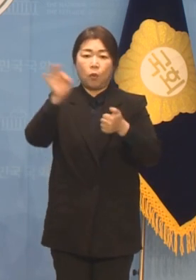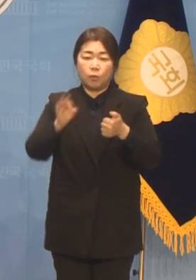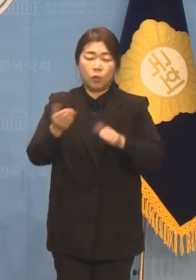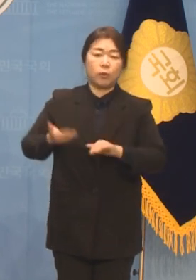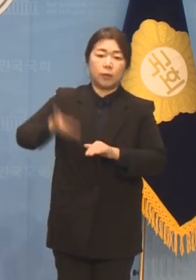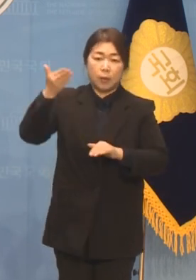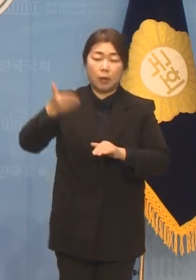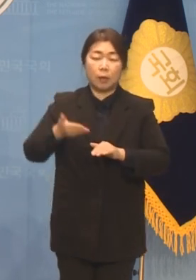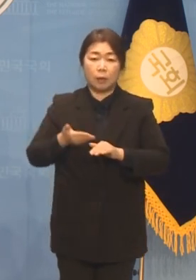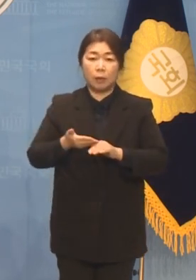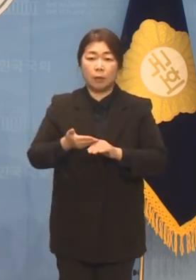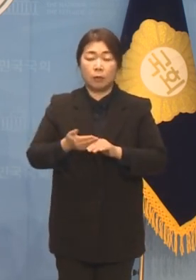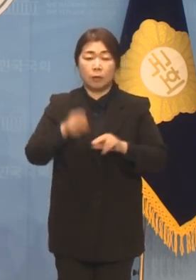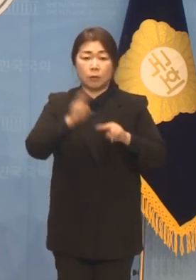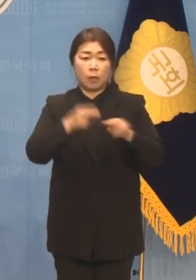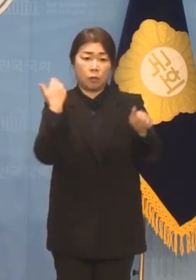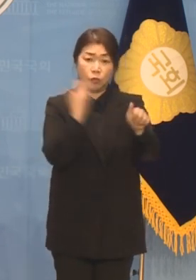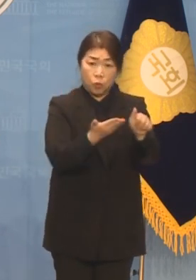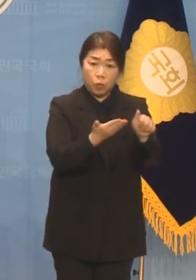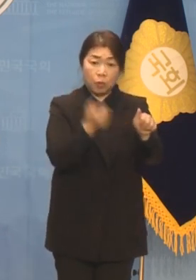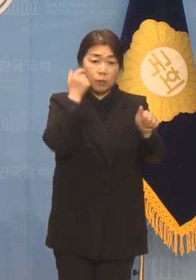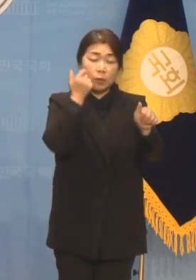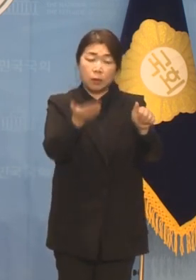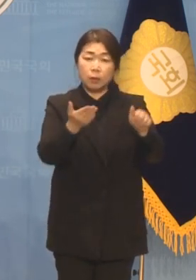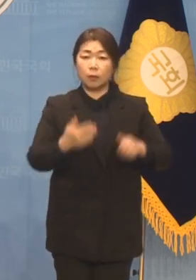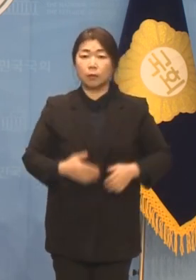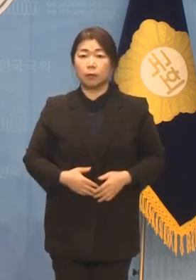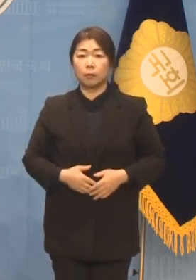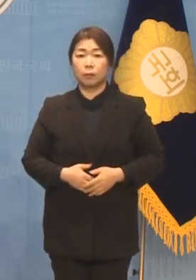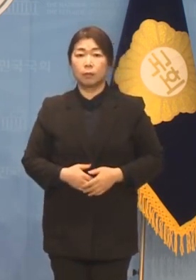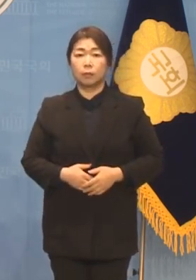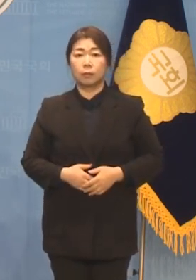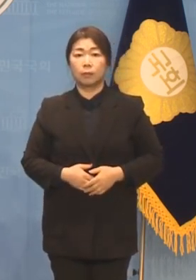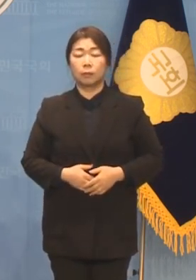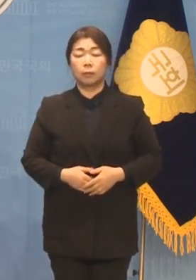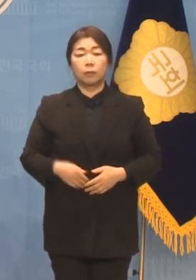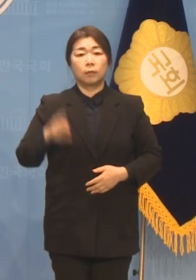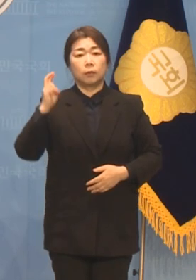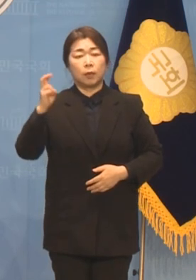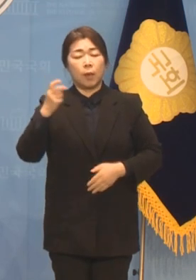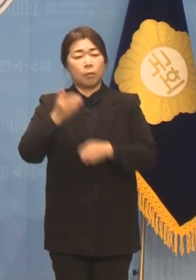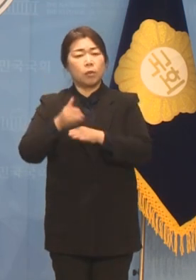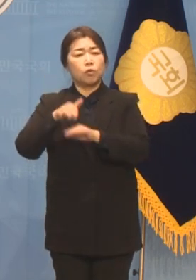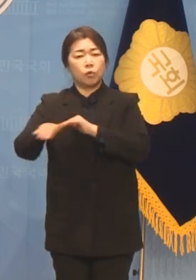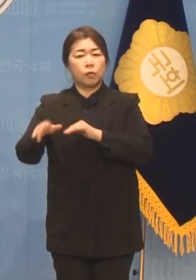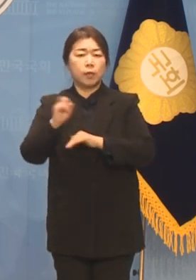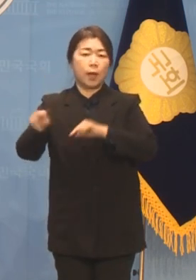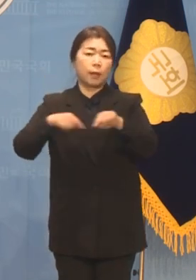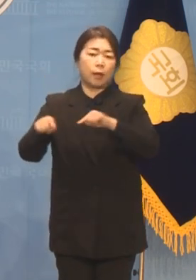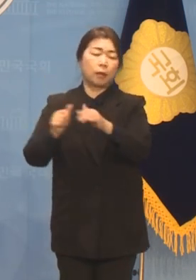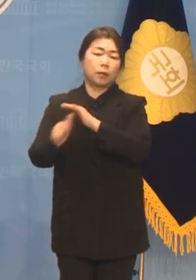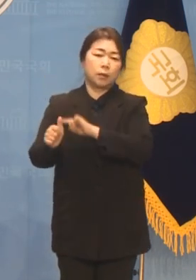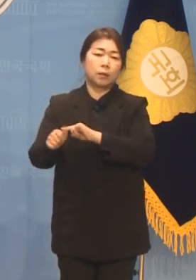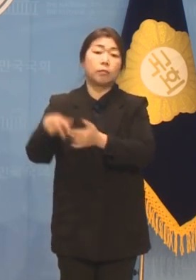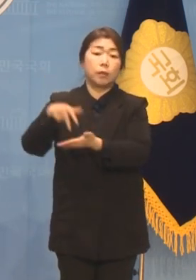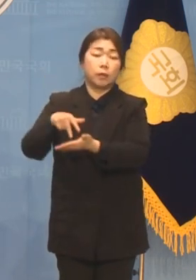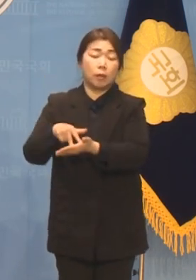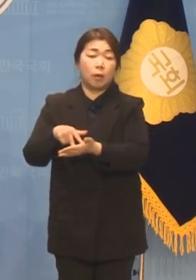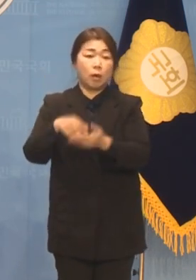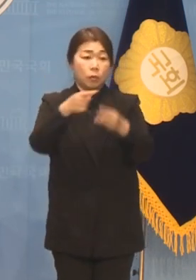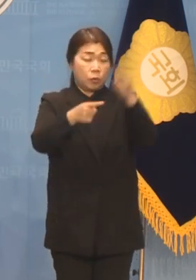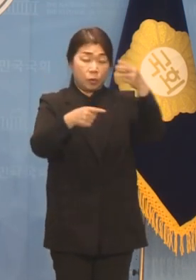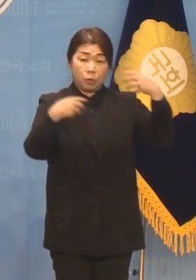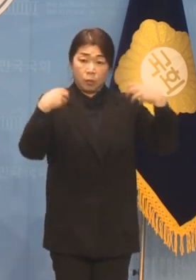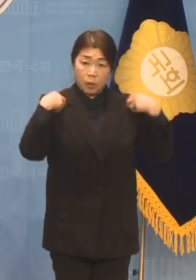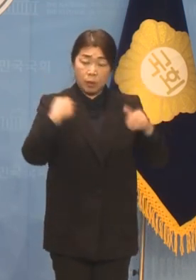의사를 대변할 의석을 보장해줘야 합니까? 아마 민주진보 진영의 야당들은 윤석열 정권의